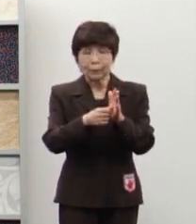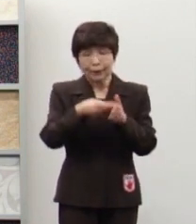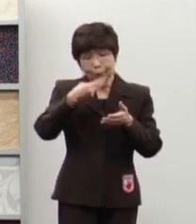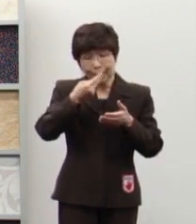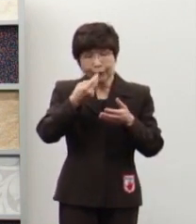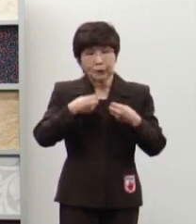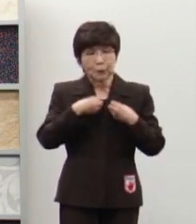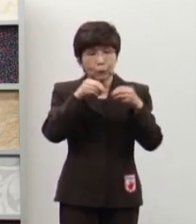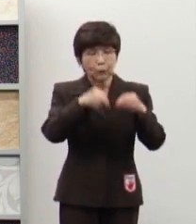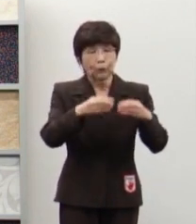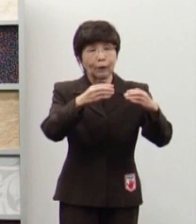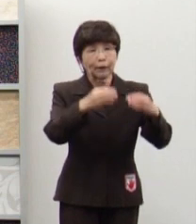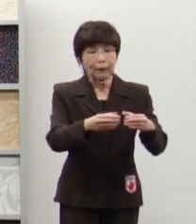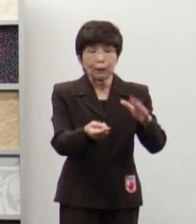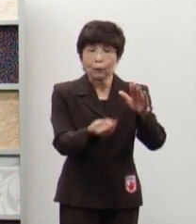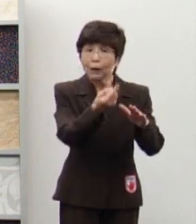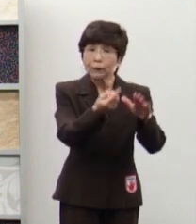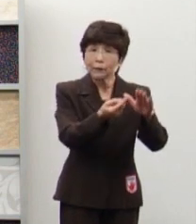生、というものは、